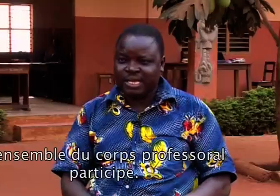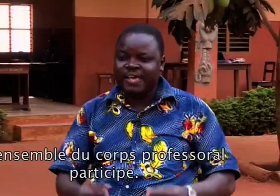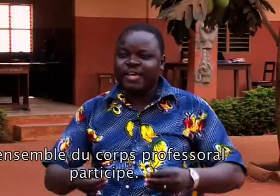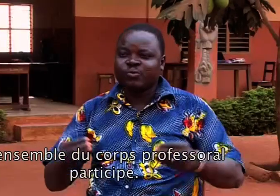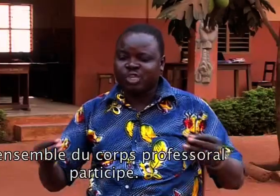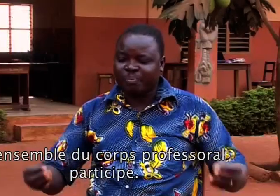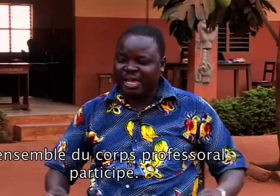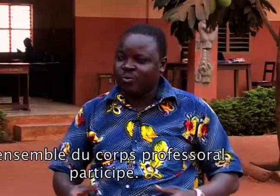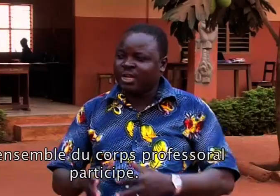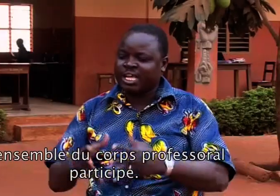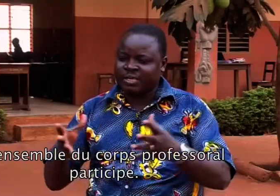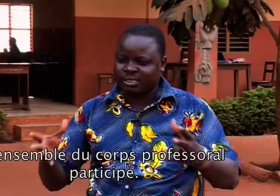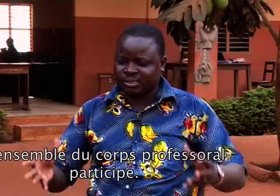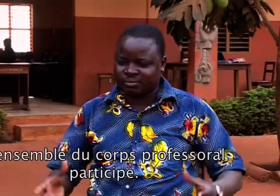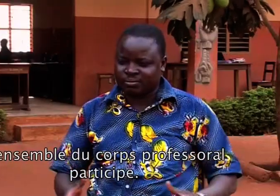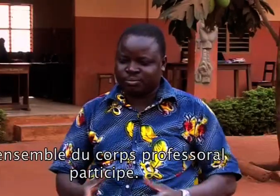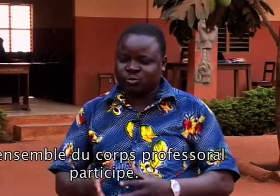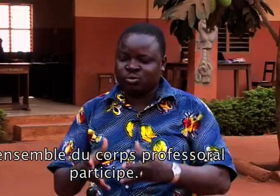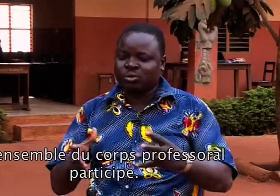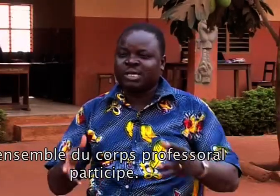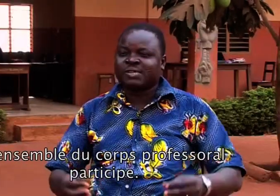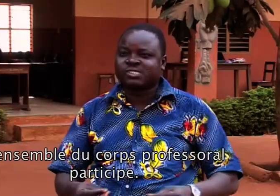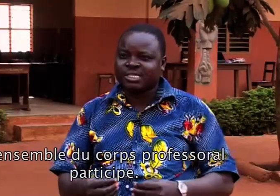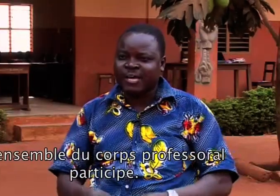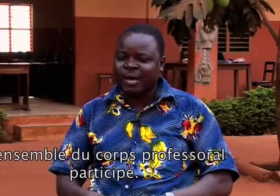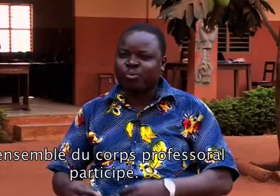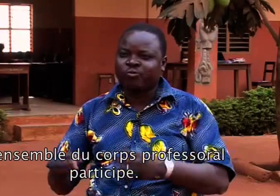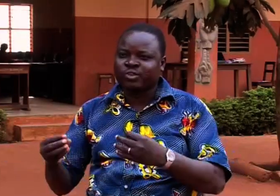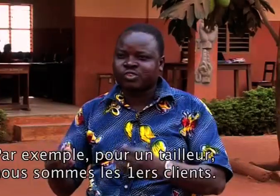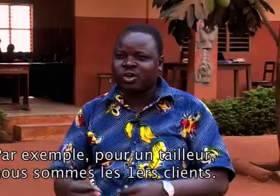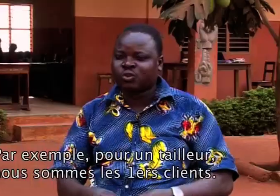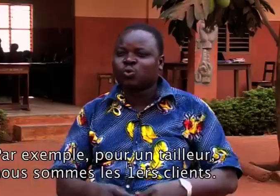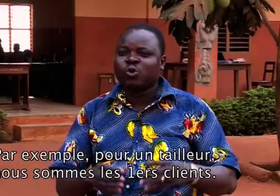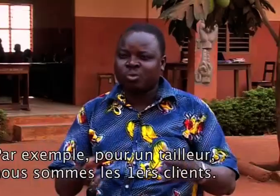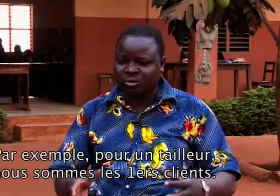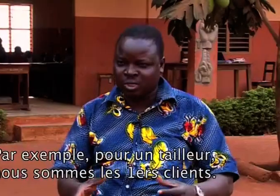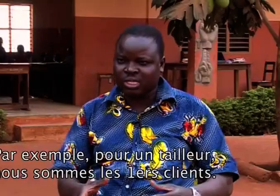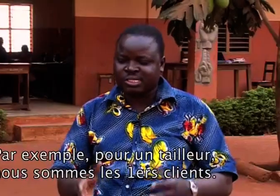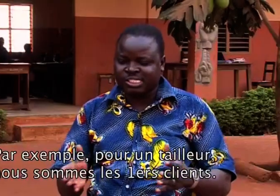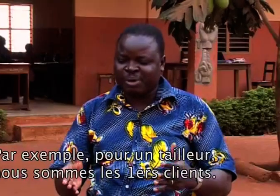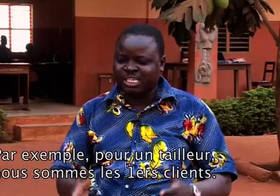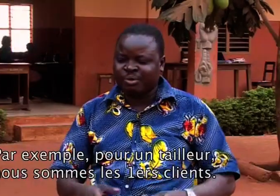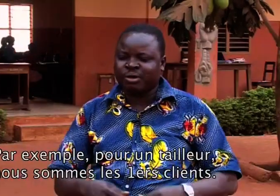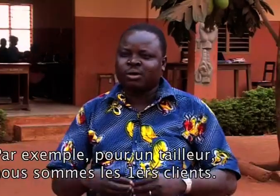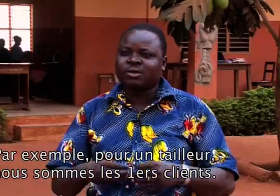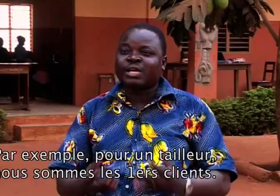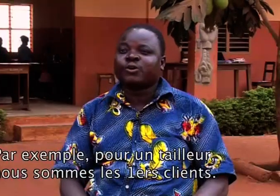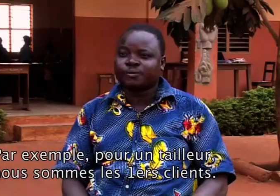atelier. Et nous sommes prêts, nous les enseignants, professeurs, tout le monde. Si c'est par exemple un